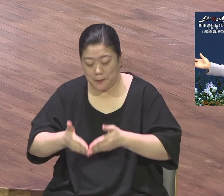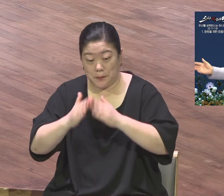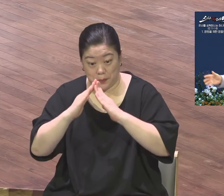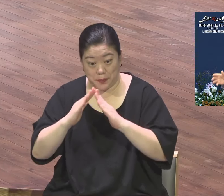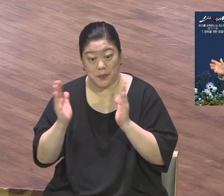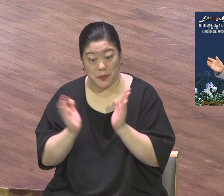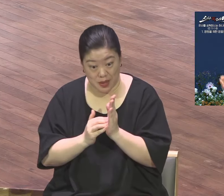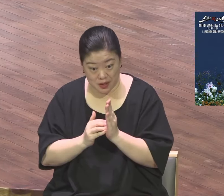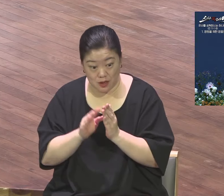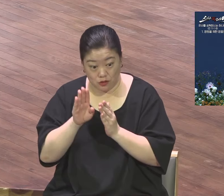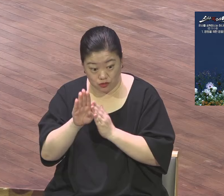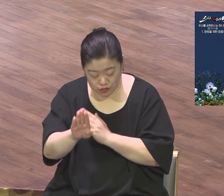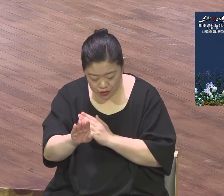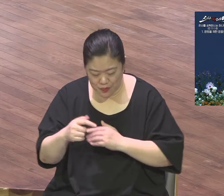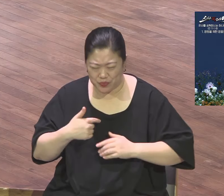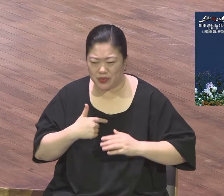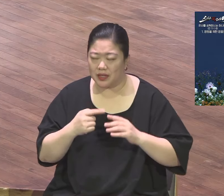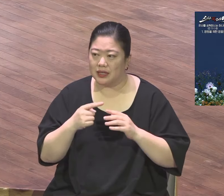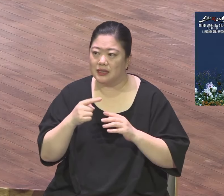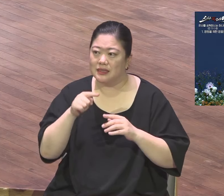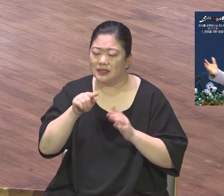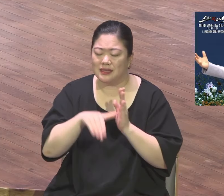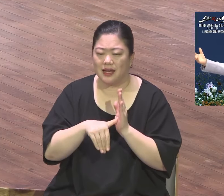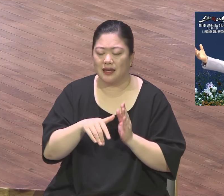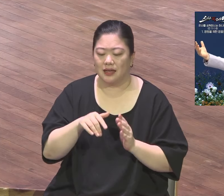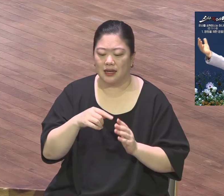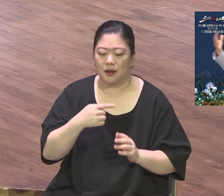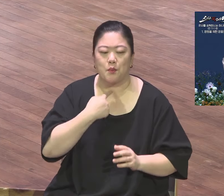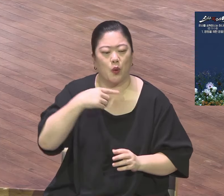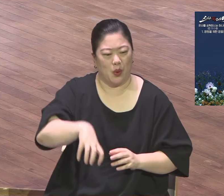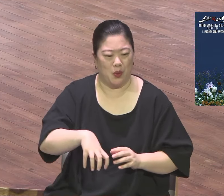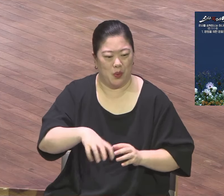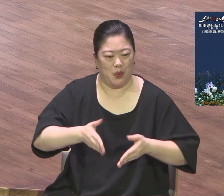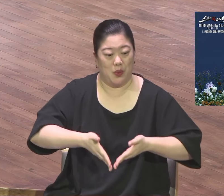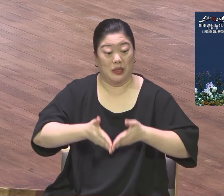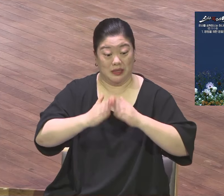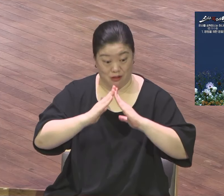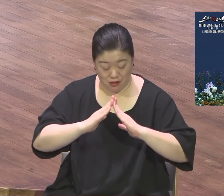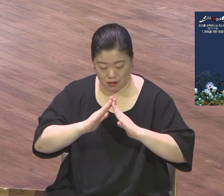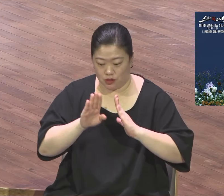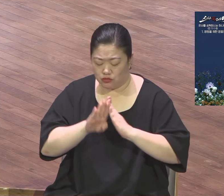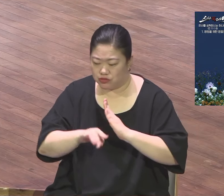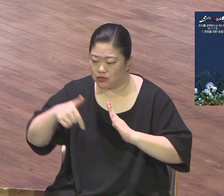갑니다. 공항교회죠. 노회하러 갑니다. 쫙 강순호에 다 오잖아요.